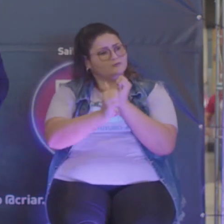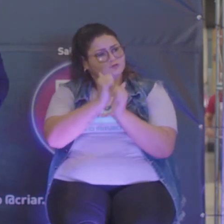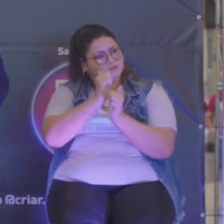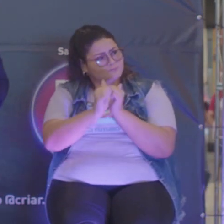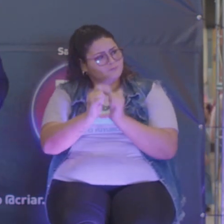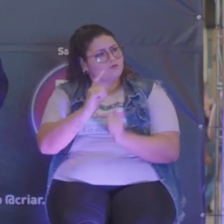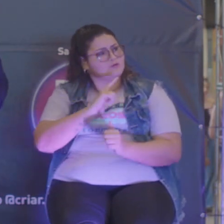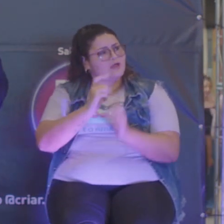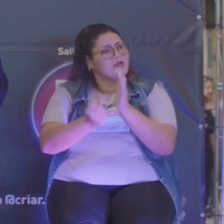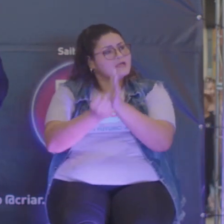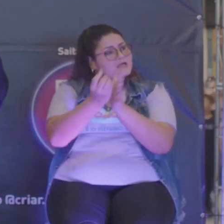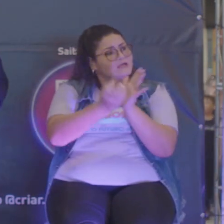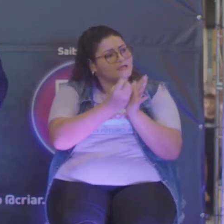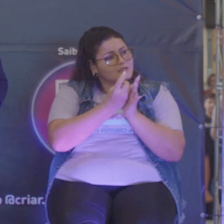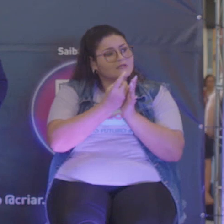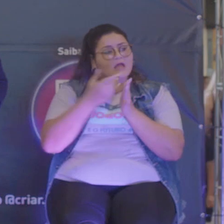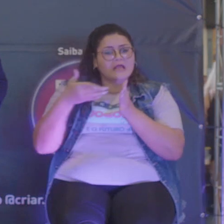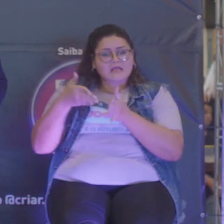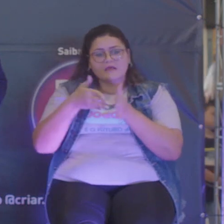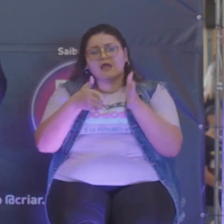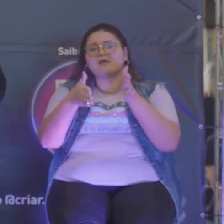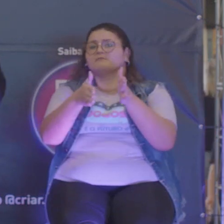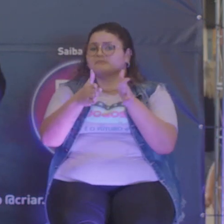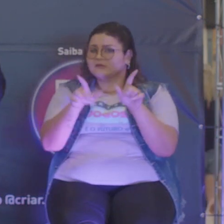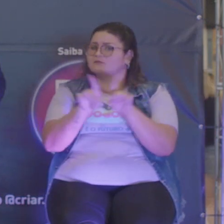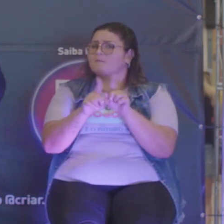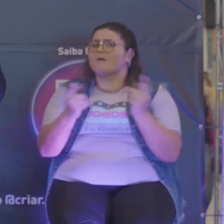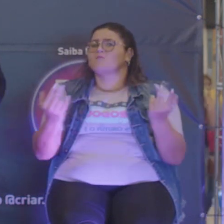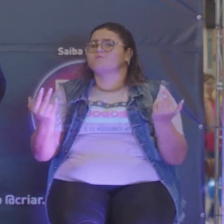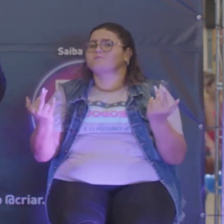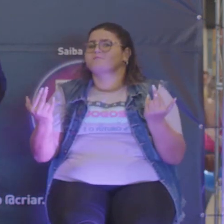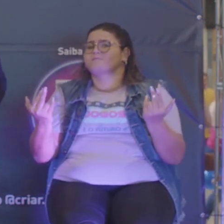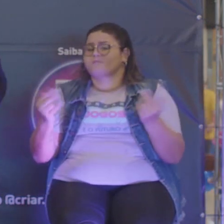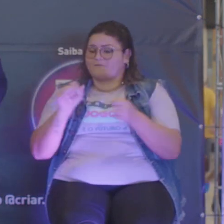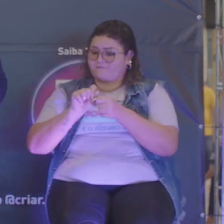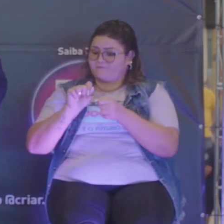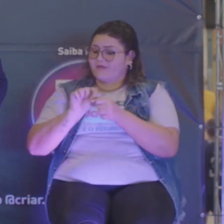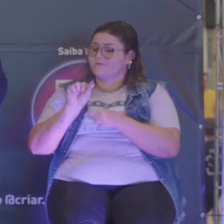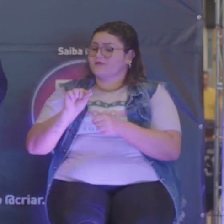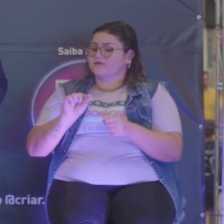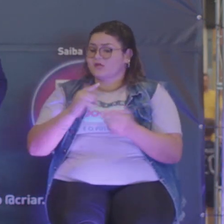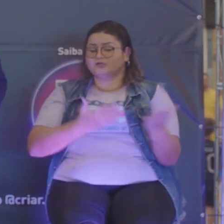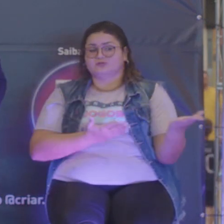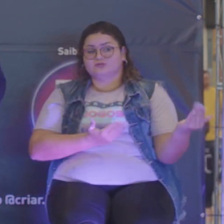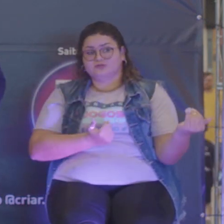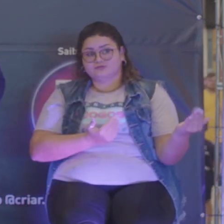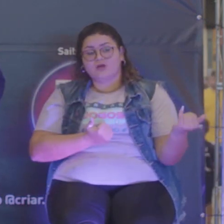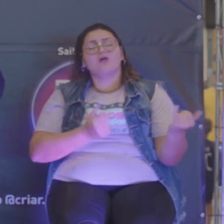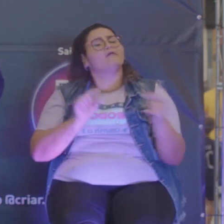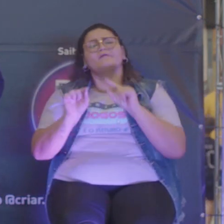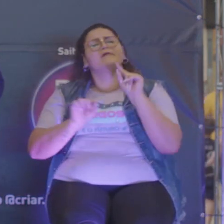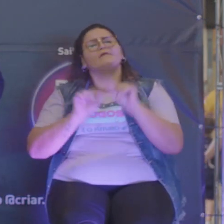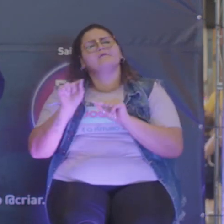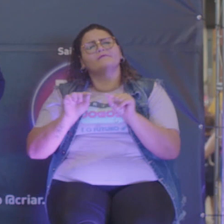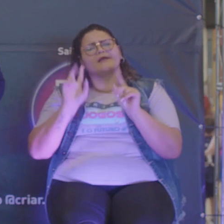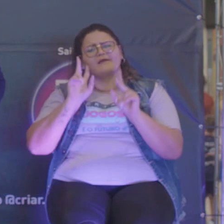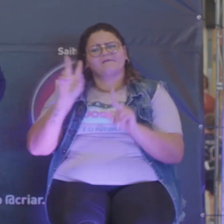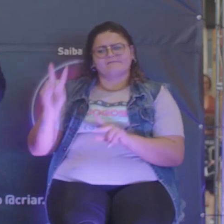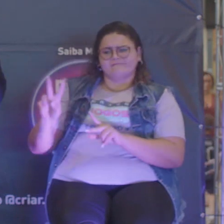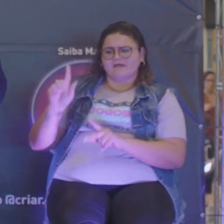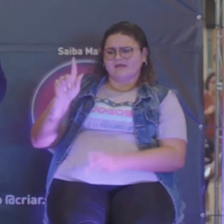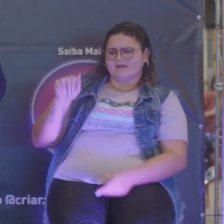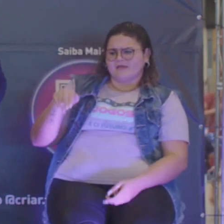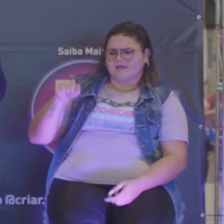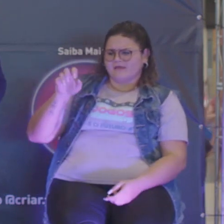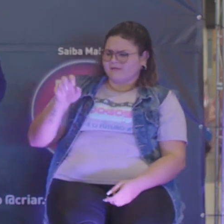de futebol criando um caminho. E, sim, esse tipo de coisa que faz a molecada que talvez veja o game